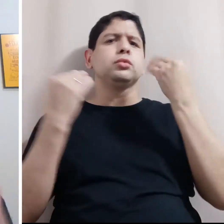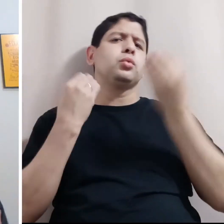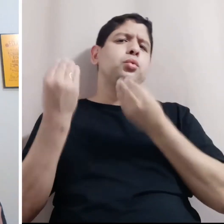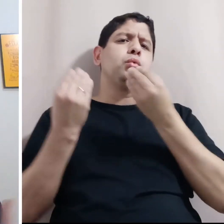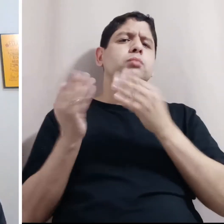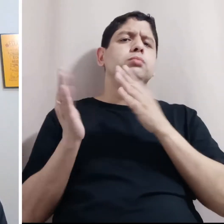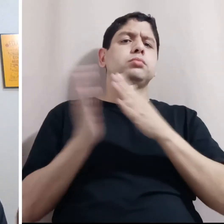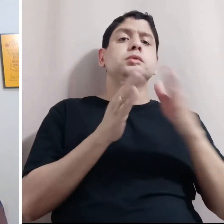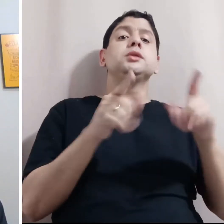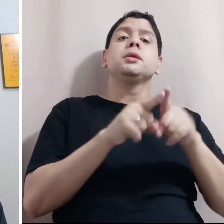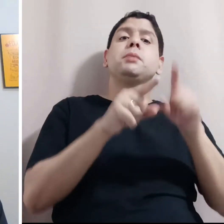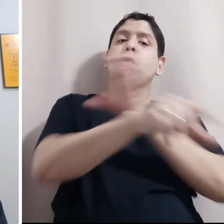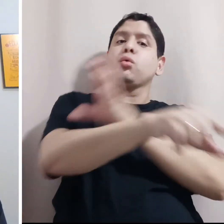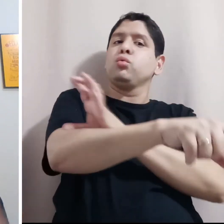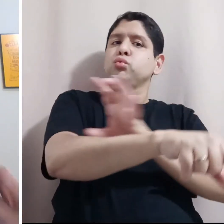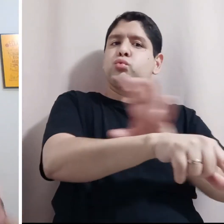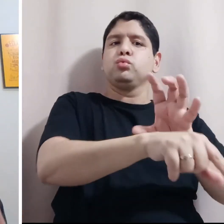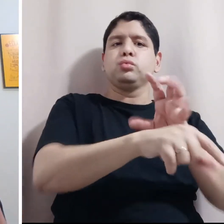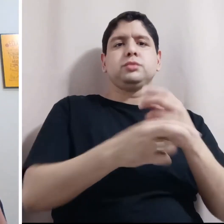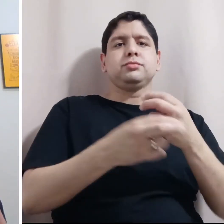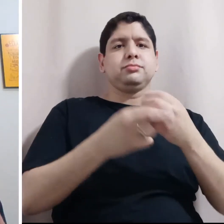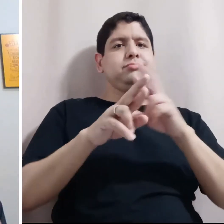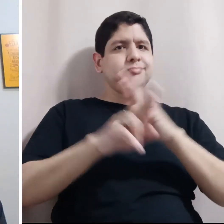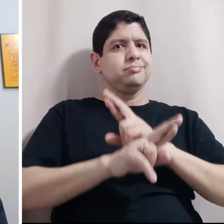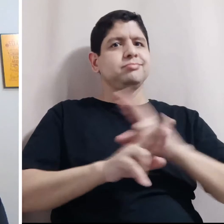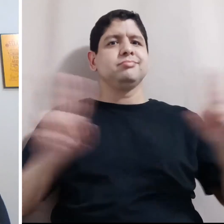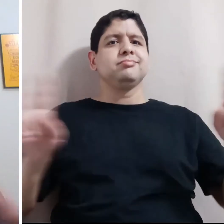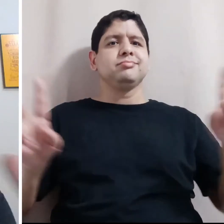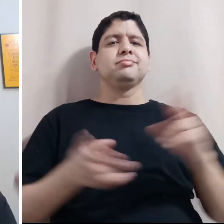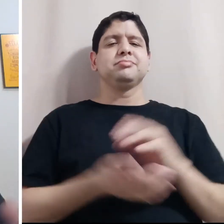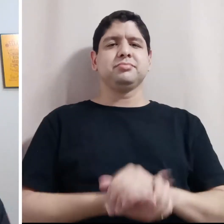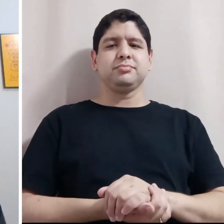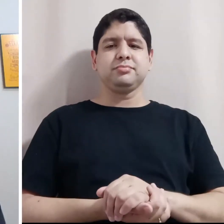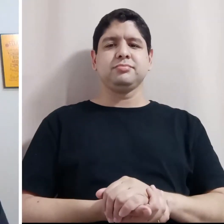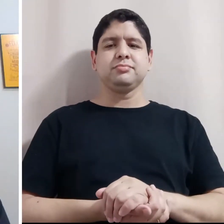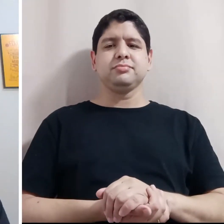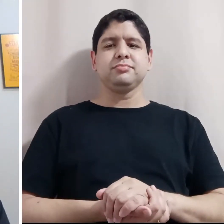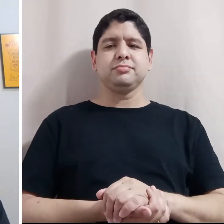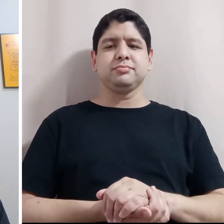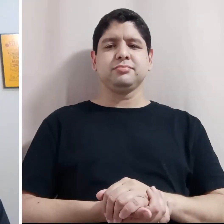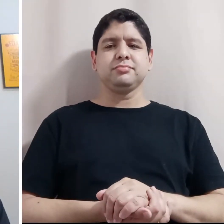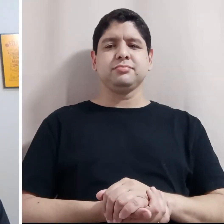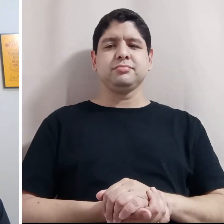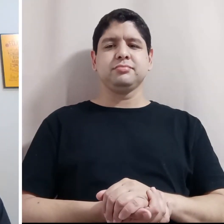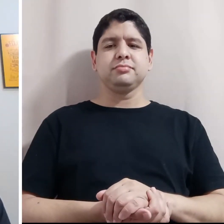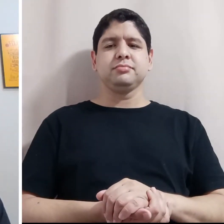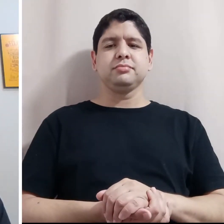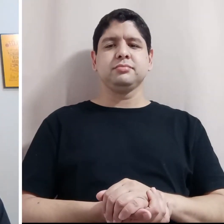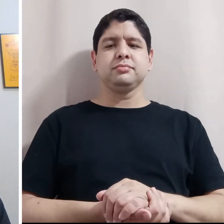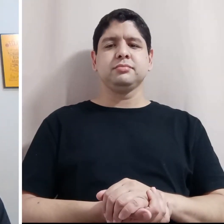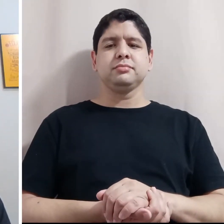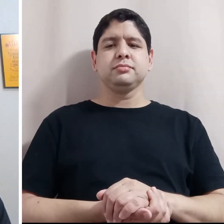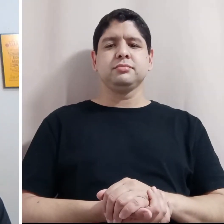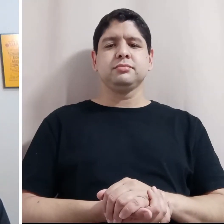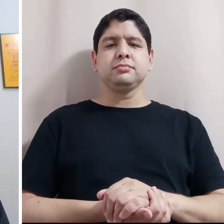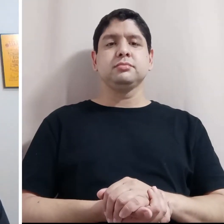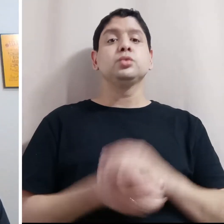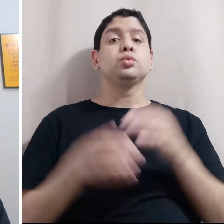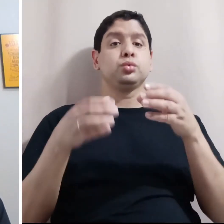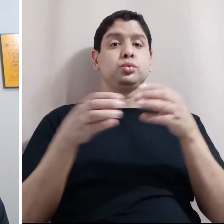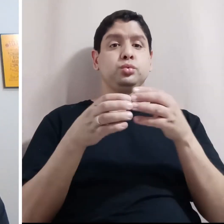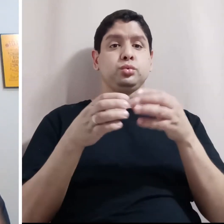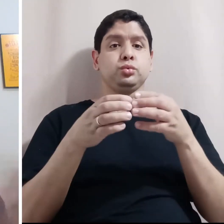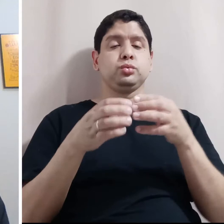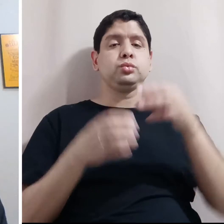mais físicas, né? E também a cultura, né? Eles tinham ali uma cultura